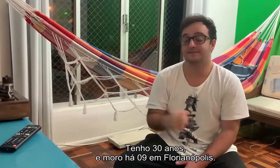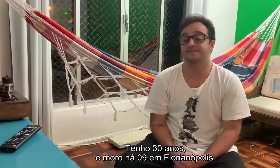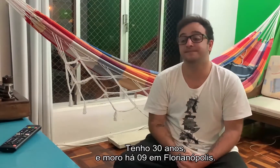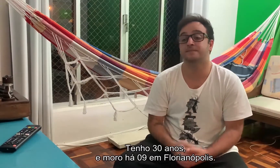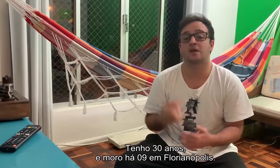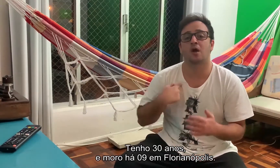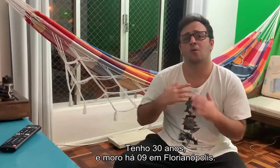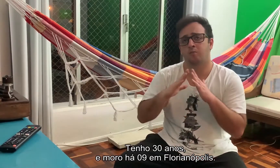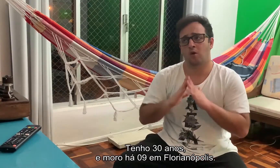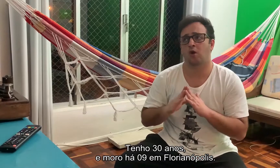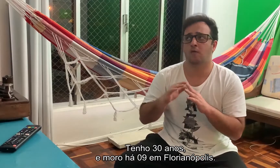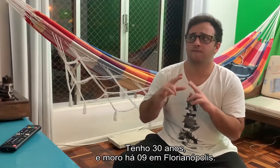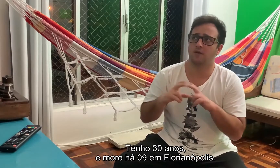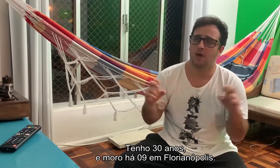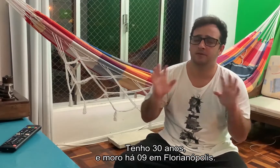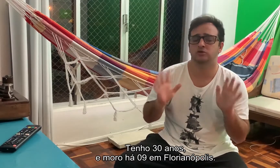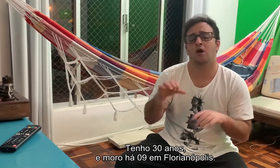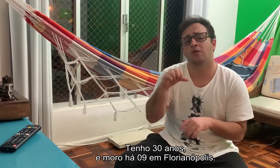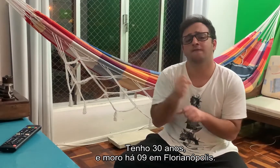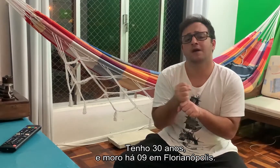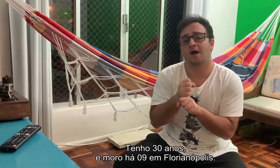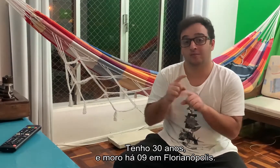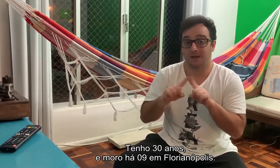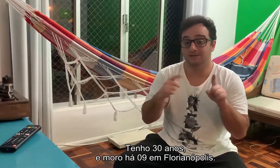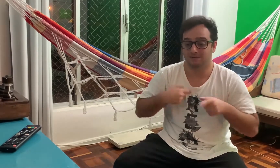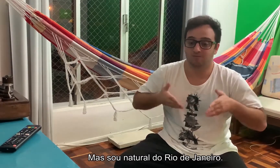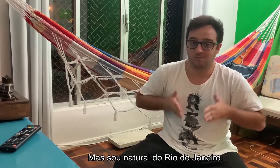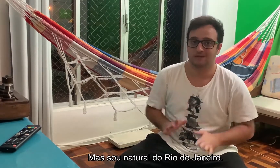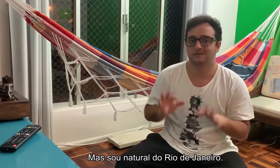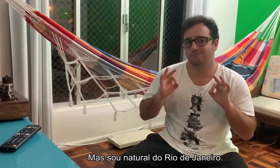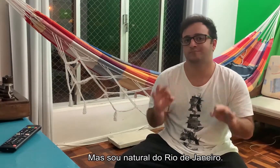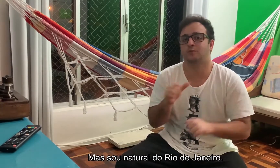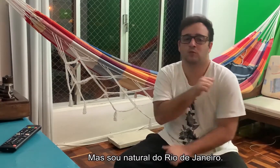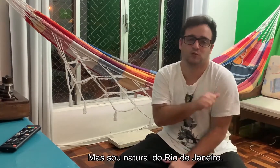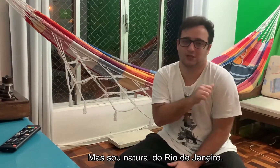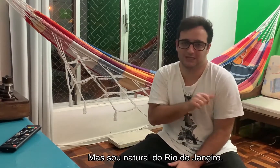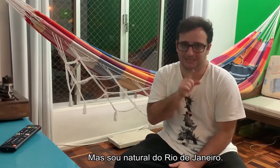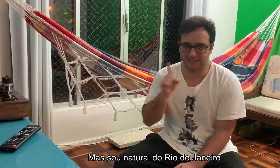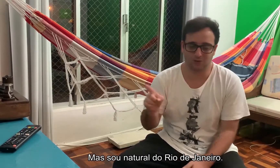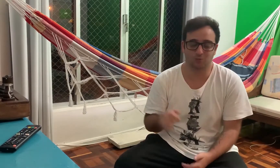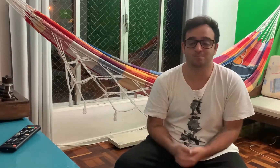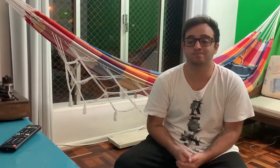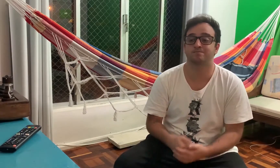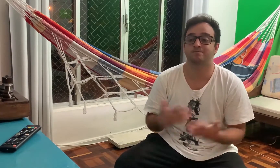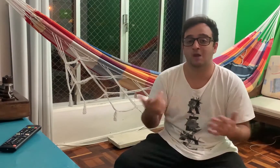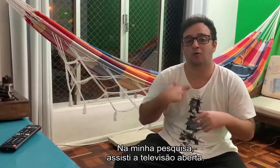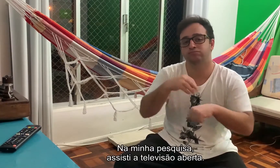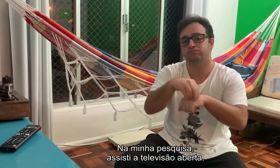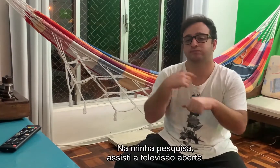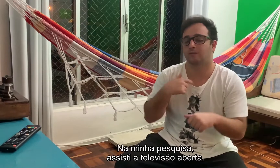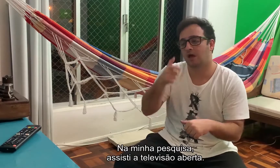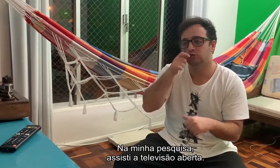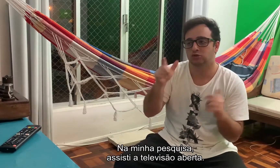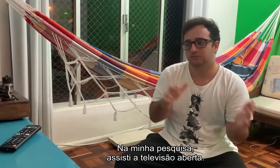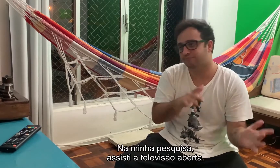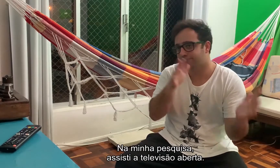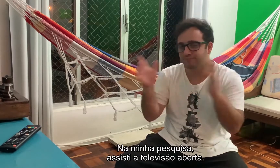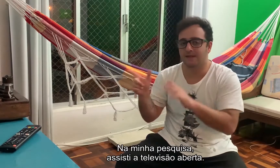tenho 30 anos e mora há nove em Florianópolis Mas Sou natural do Rio de Janeiro e na minha